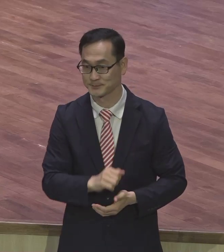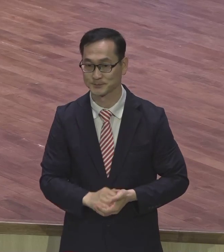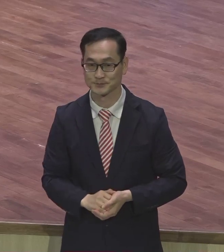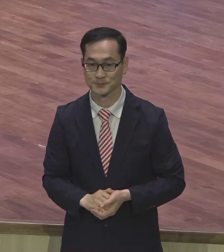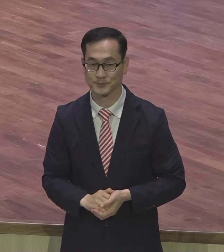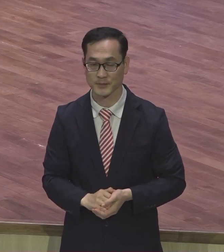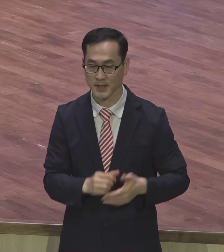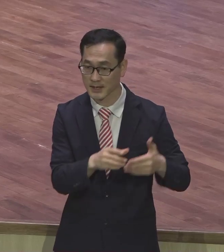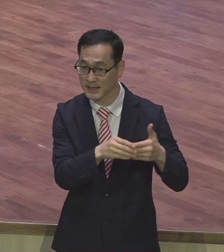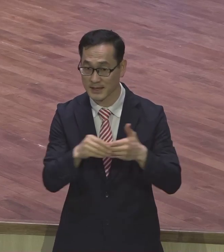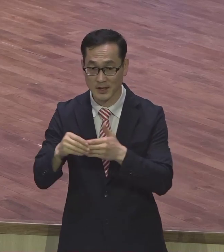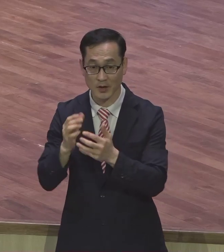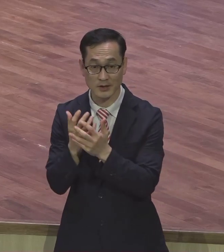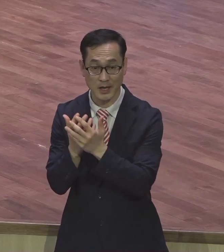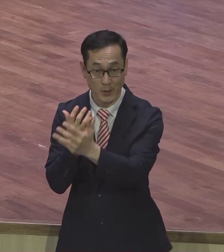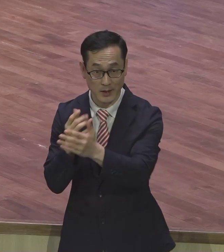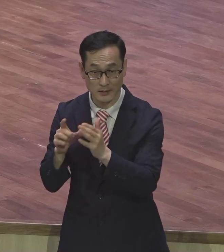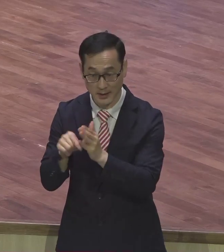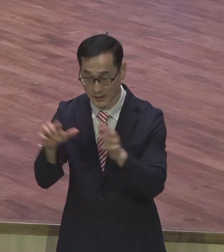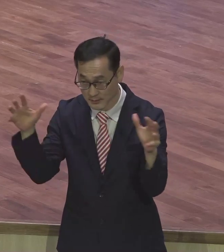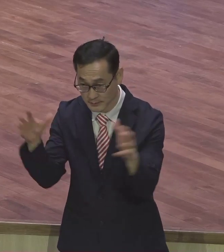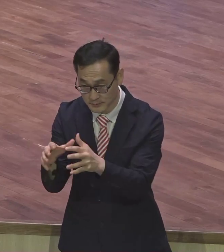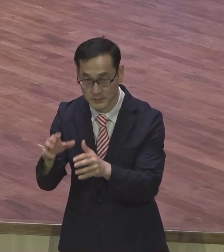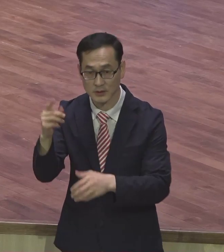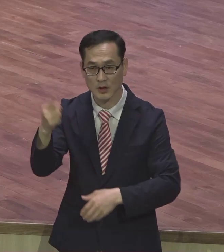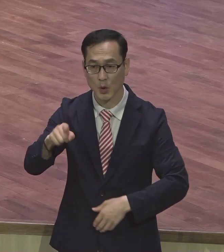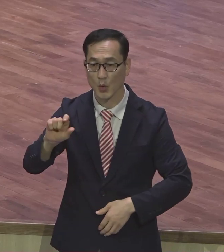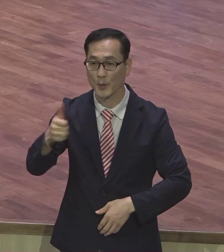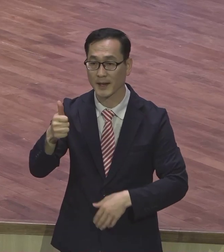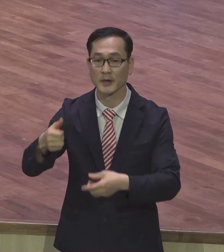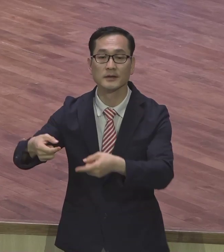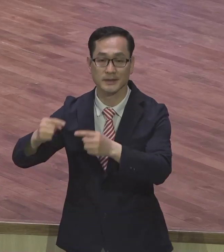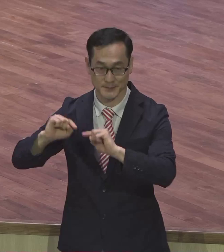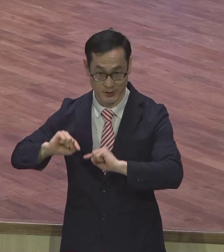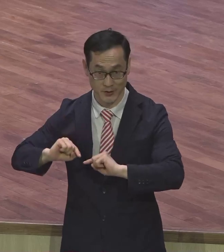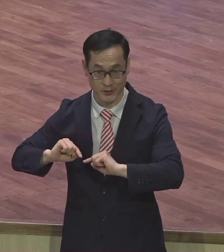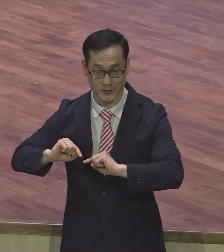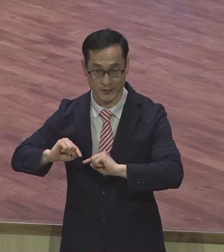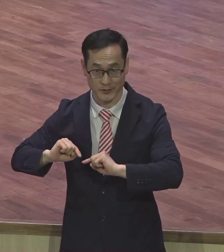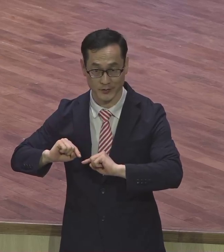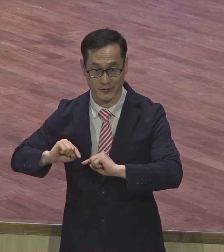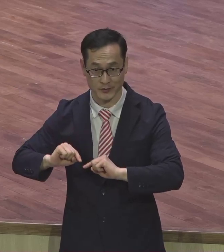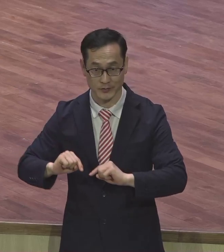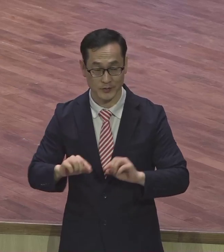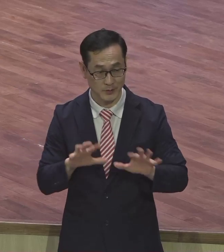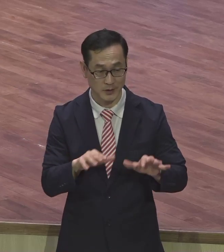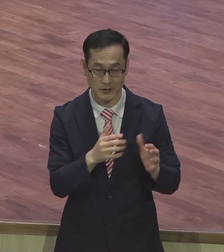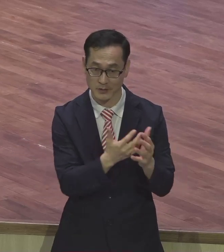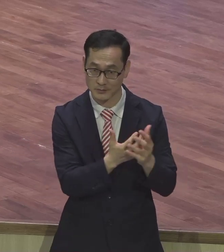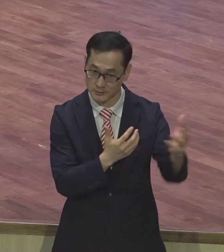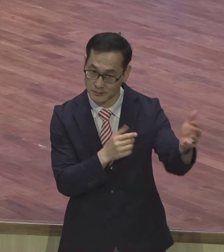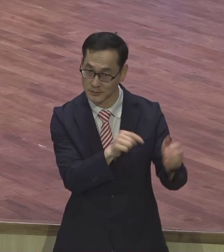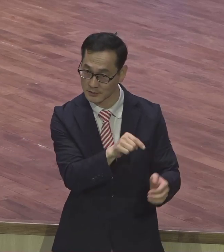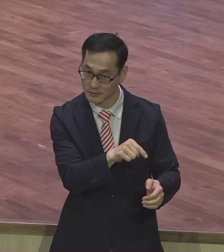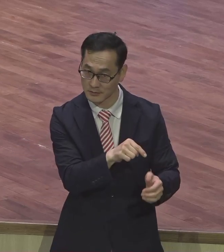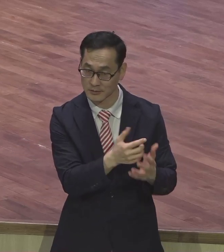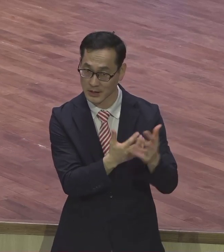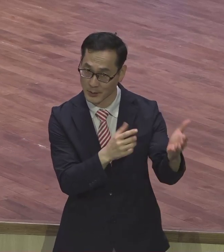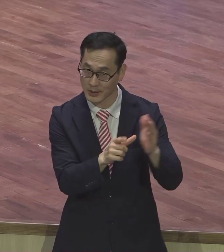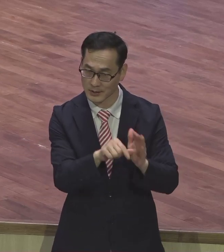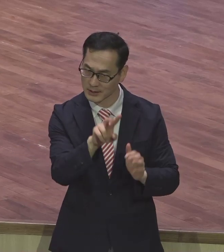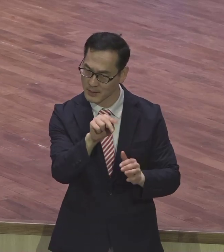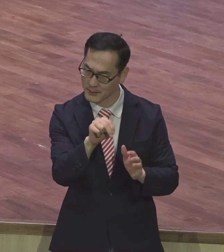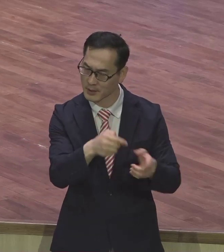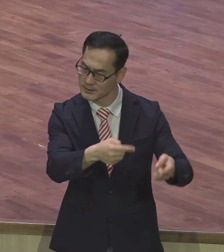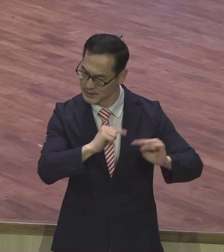리더 대회는 한 1500여 명이 참석했고 또 본 랩렛 대회는 한 2만 명 이상 그렇게